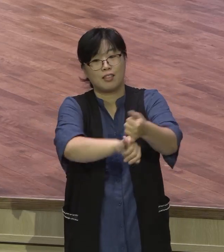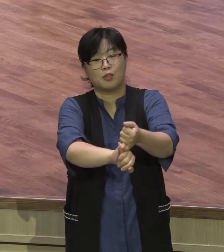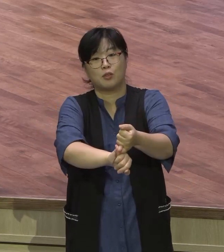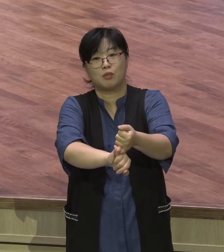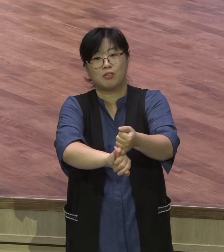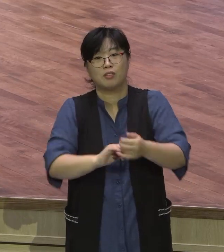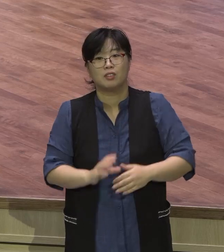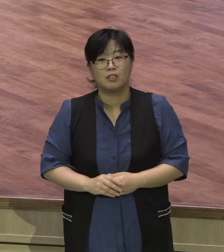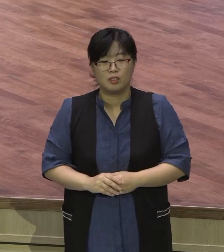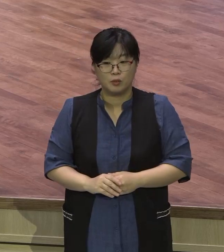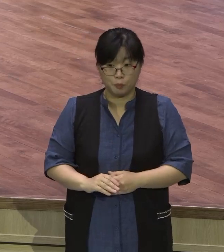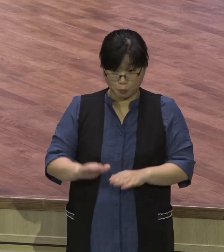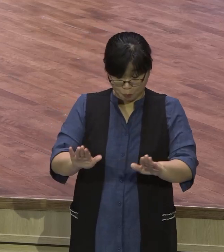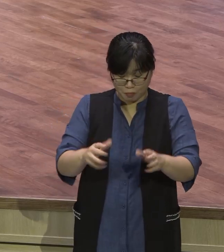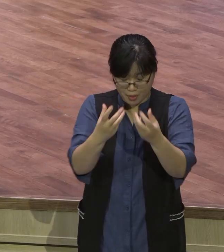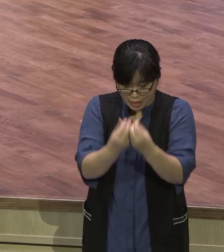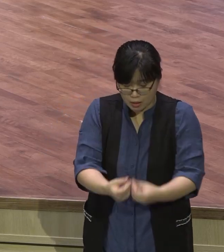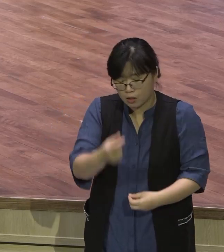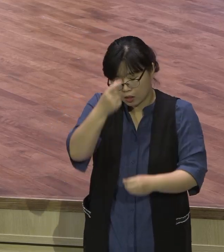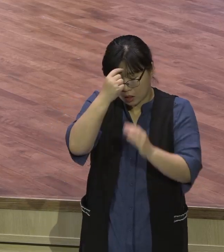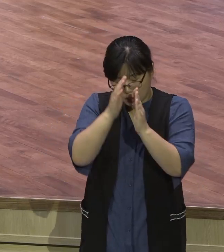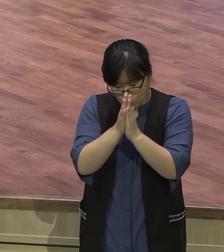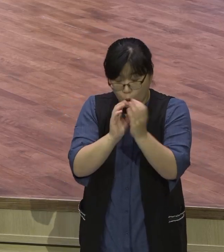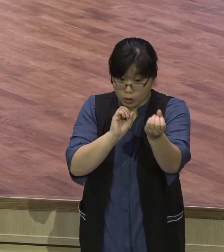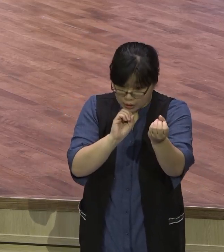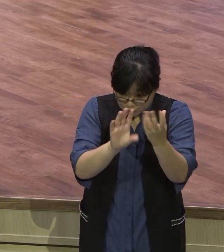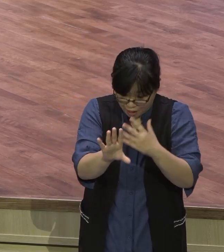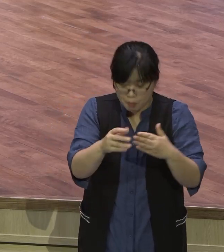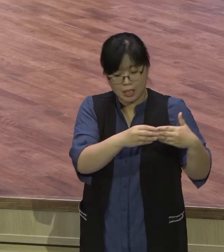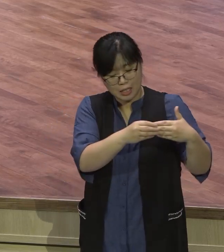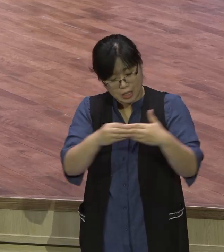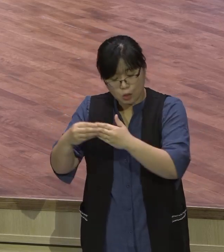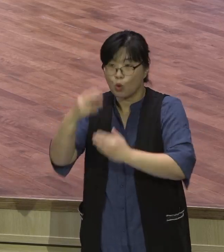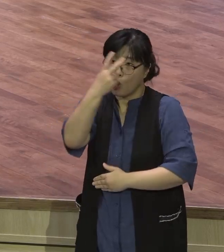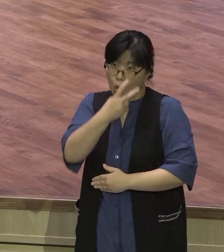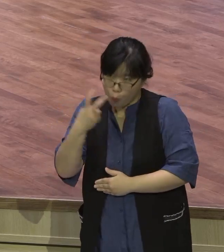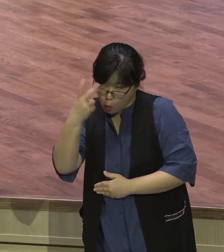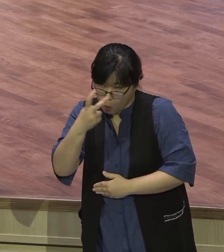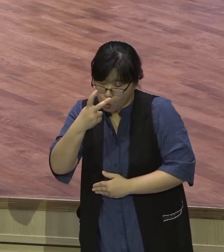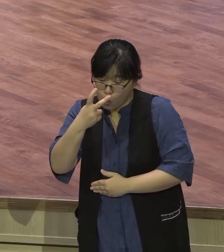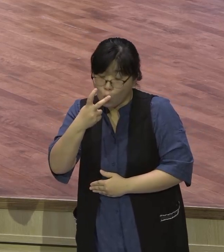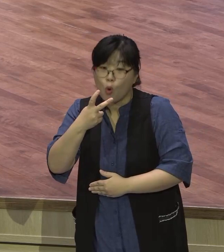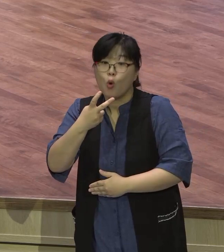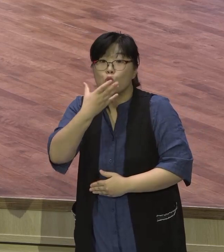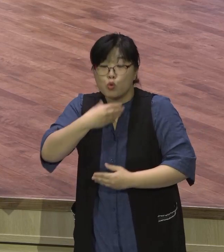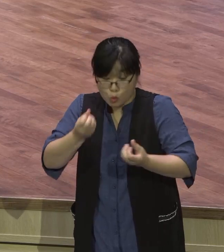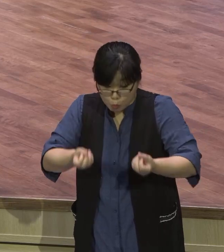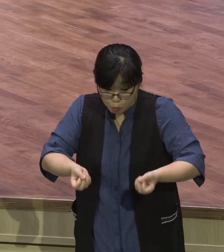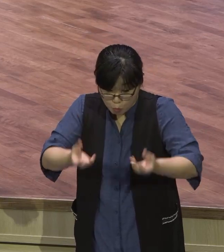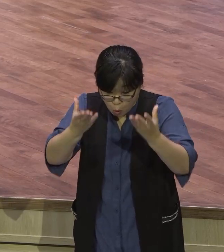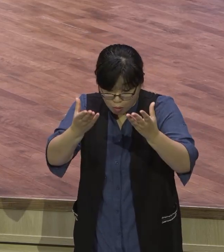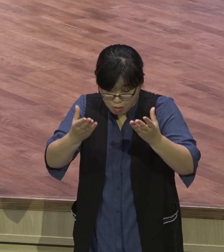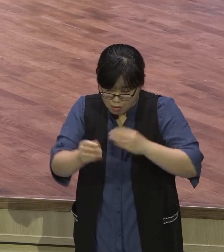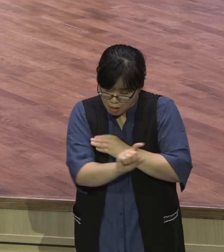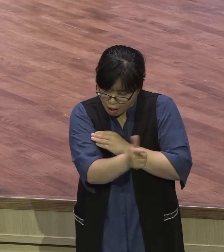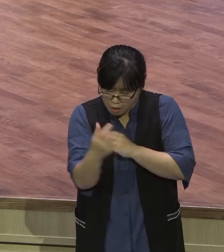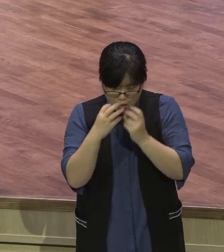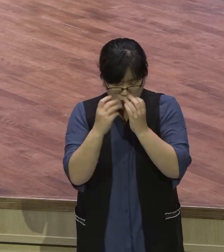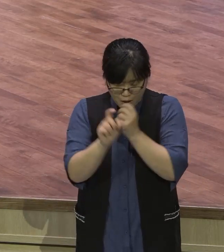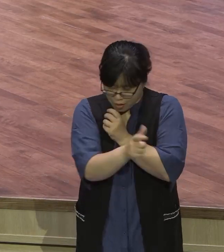기도 응답 또 인도와 보호 그 도우심 산업의 축복이 마치 종합 선물 세트처럼